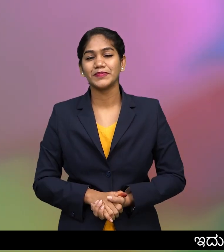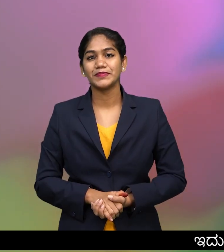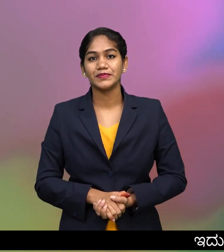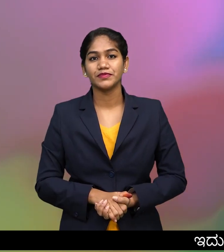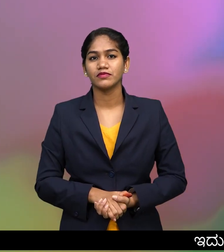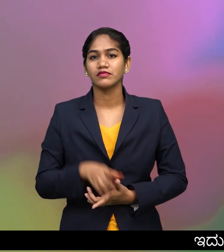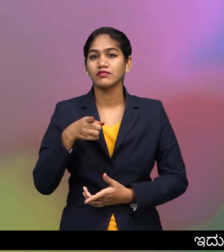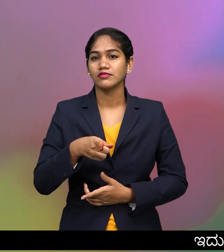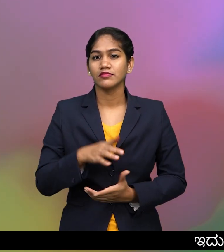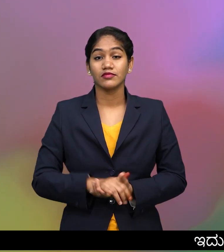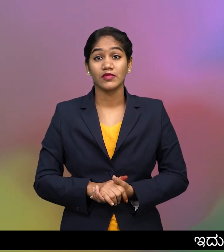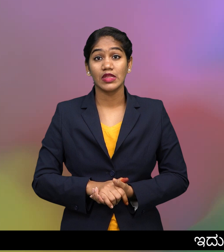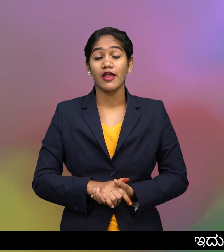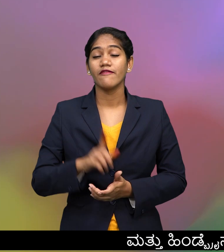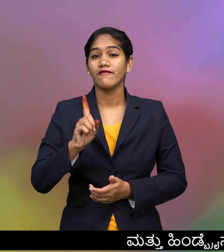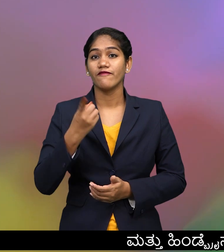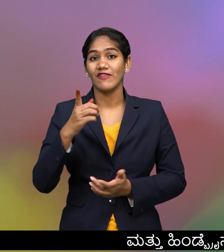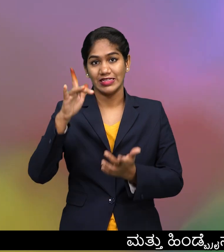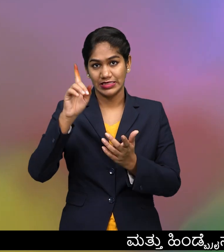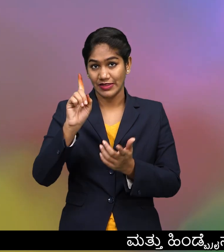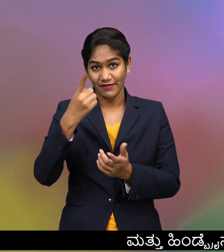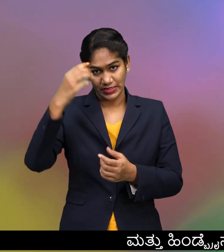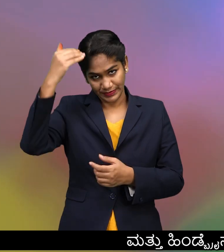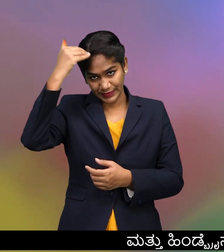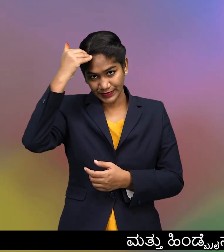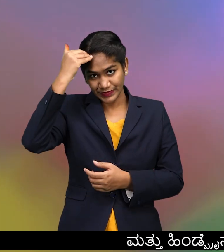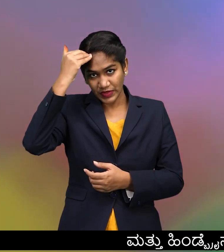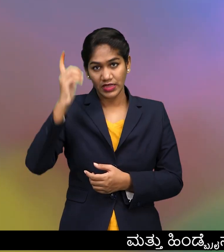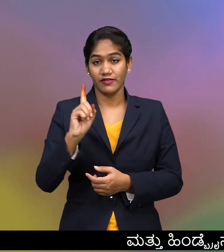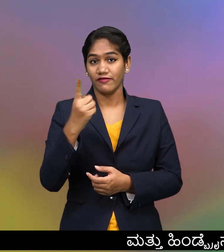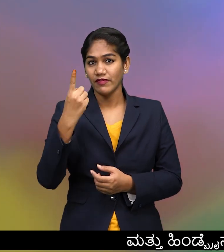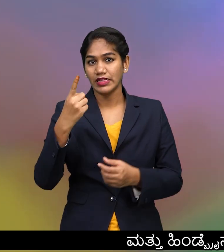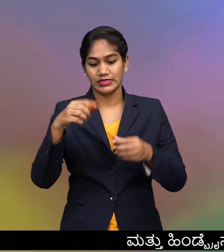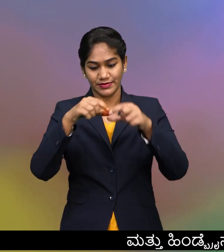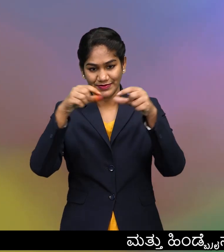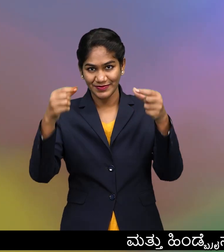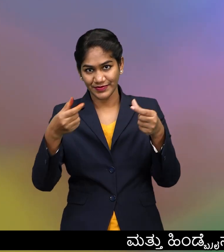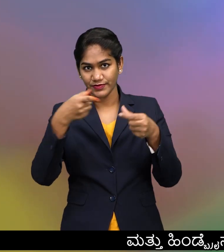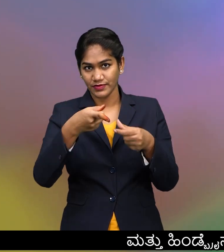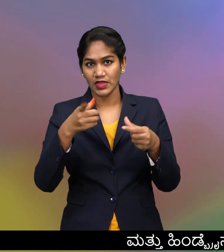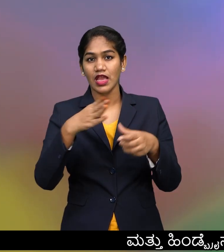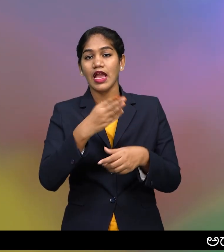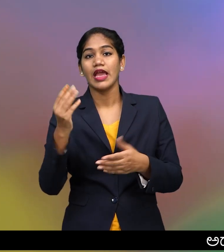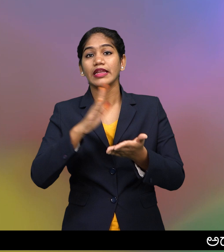ಇದು ಫೋರ್ ಬ್ರೇನ್ ಮತ್ತು ಹೈಂಡ್ ಬ್ರೇನ್ ಅನ್ನು ಸಂಪರ್ಕಿಸುತ್ತದೆ. ಅದರ